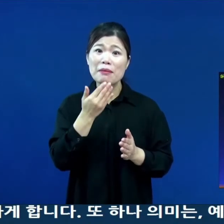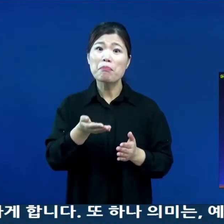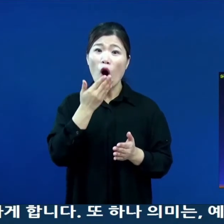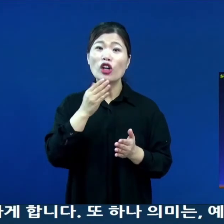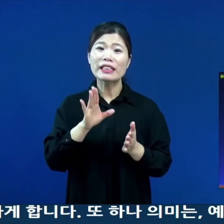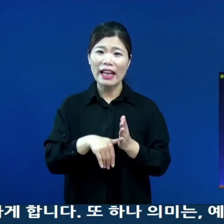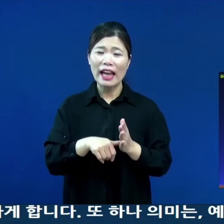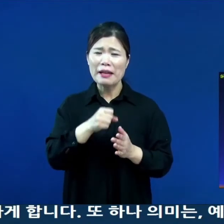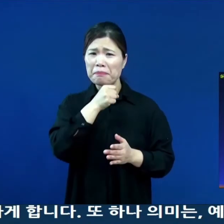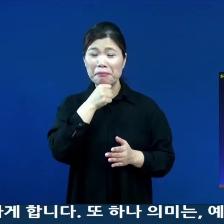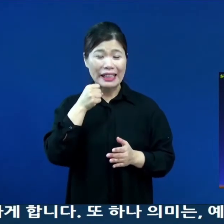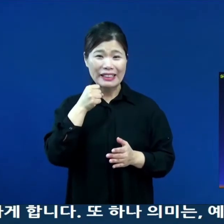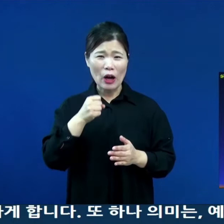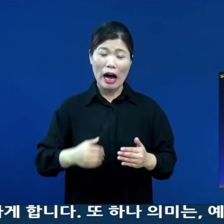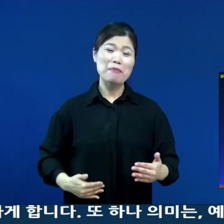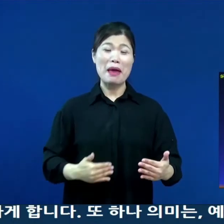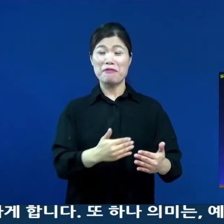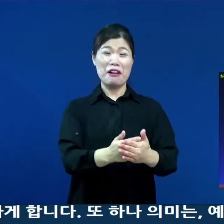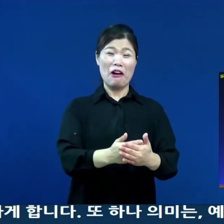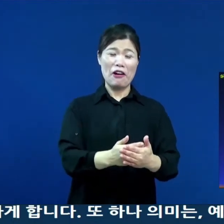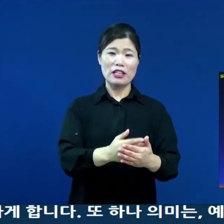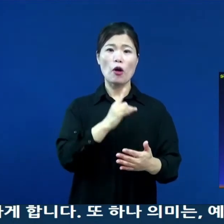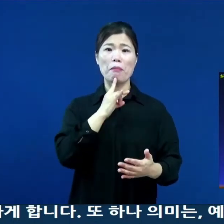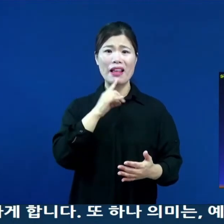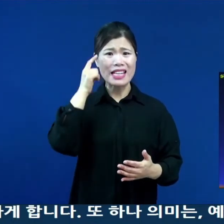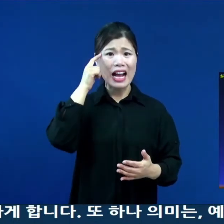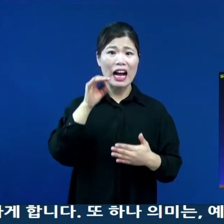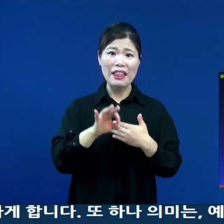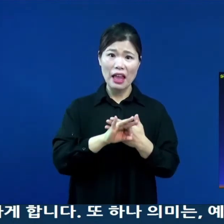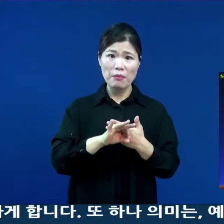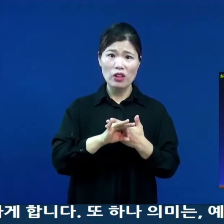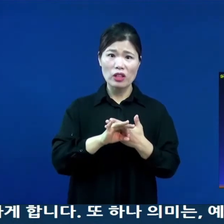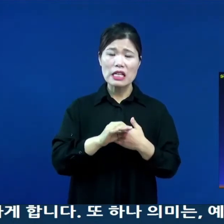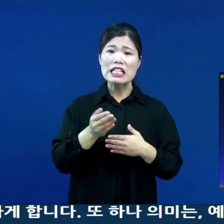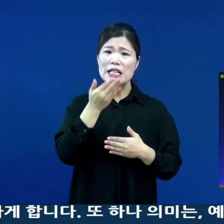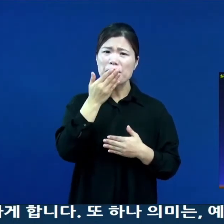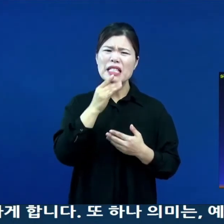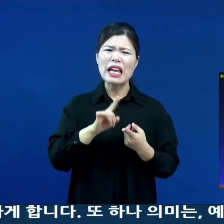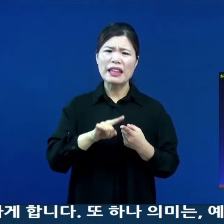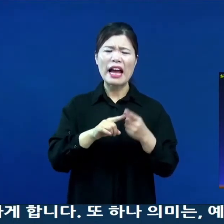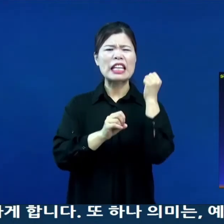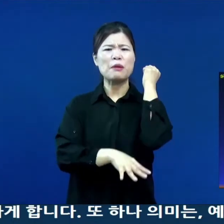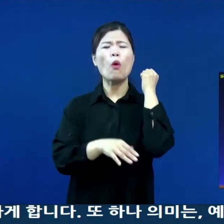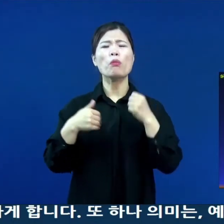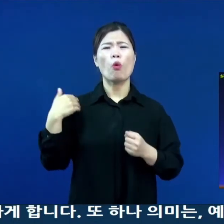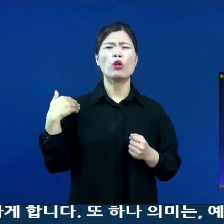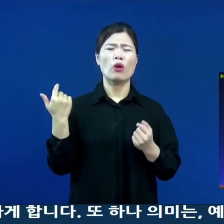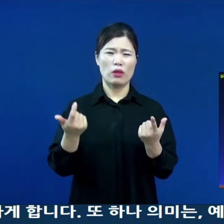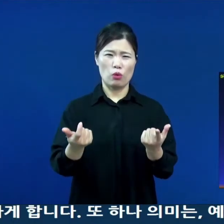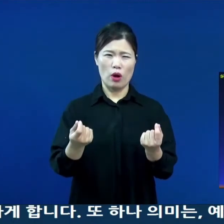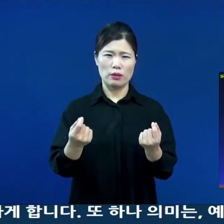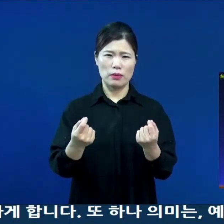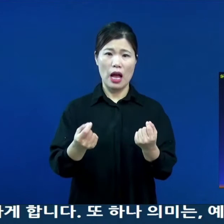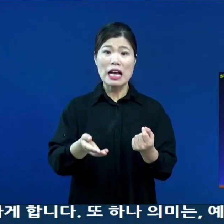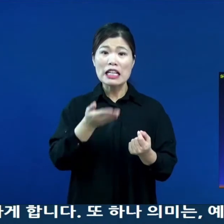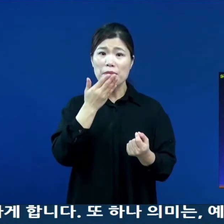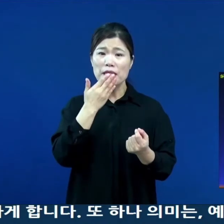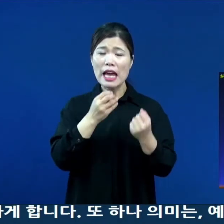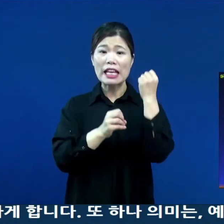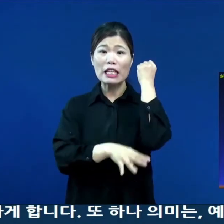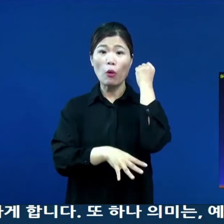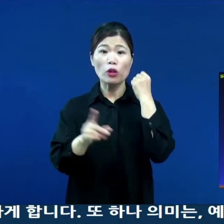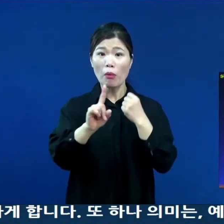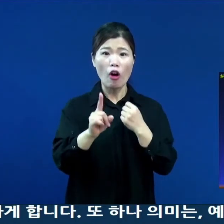입맛 좋아, 배불러, 여기만 생각하면 음식의 기본 원리를 모르는 것과 똑같습니다. 음식의 기본 원리는 뭐냐면,